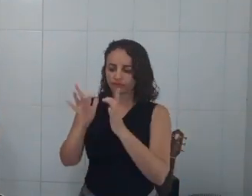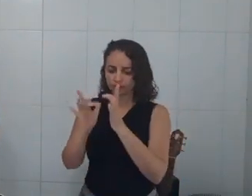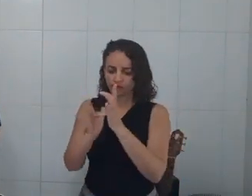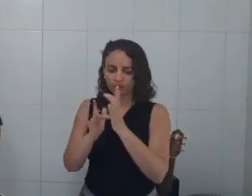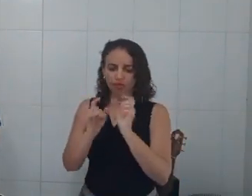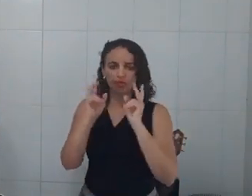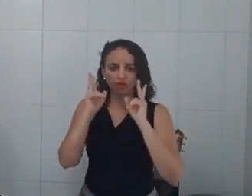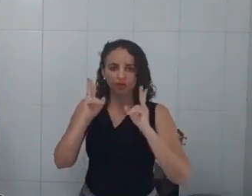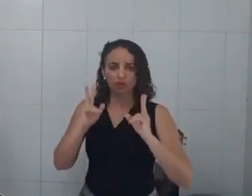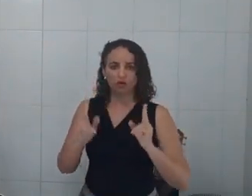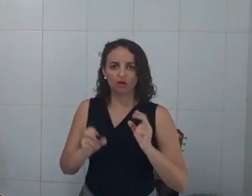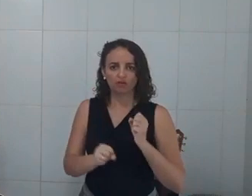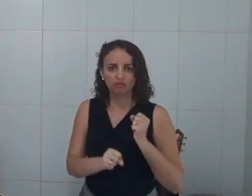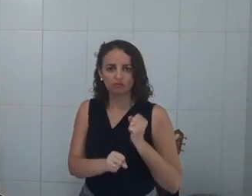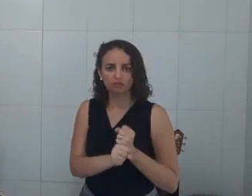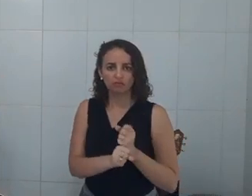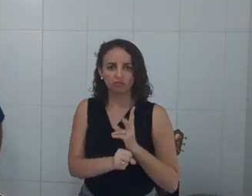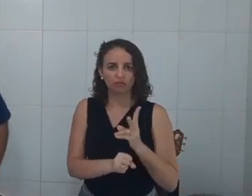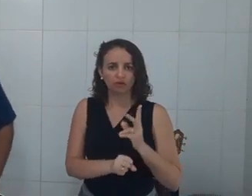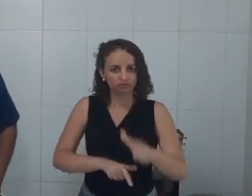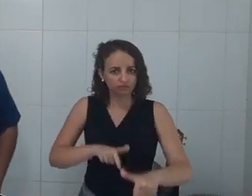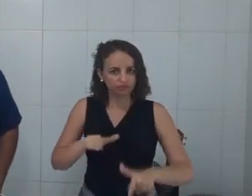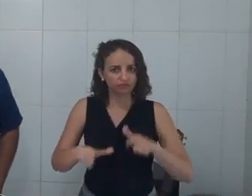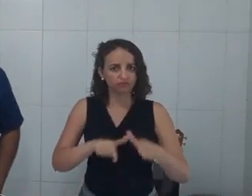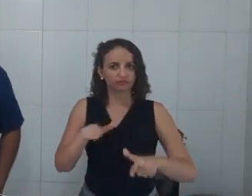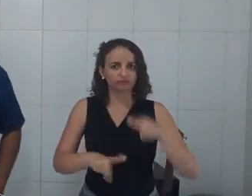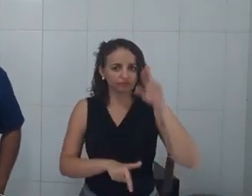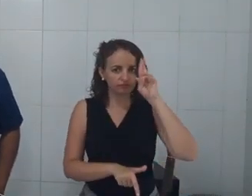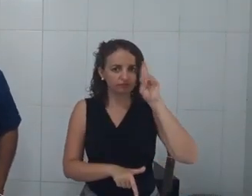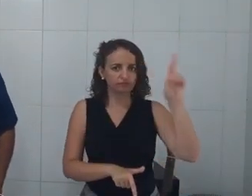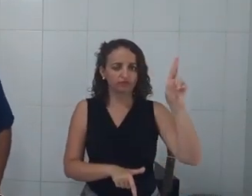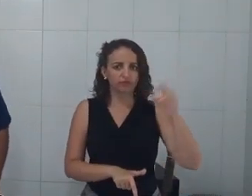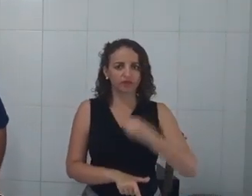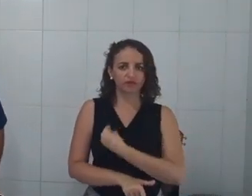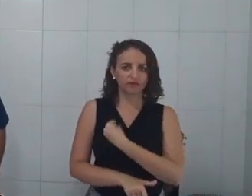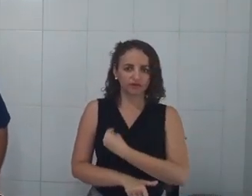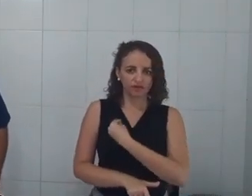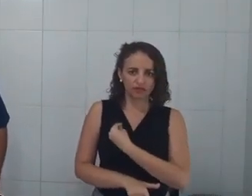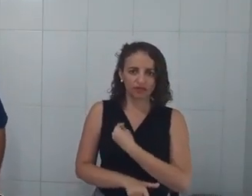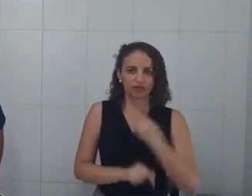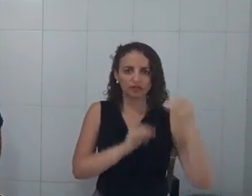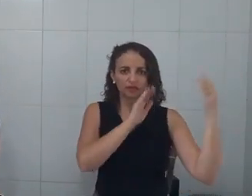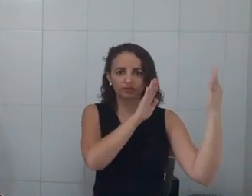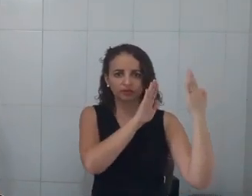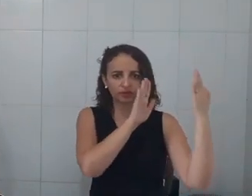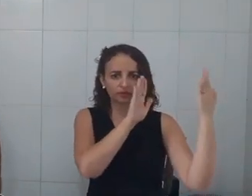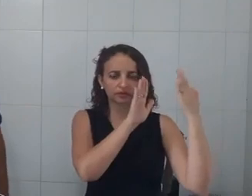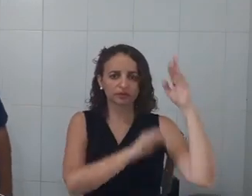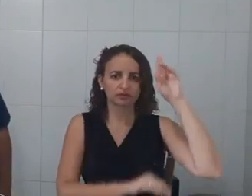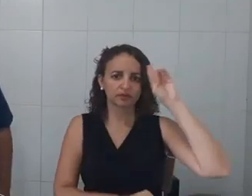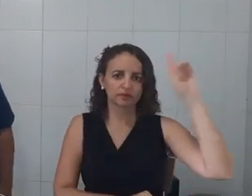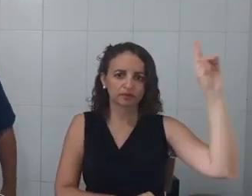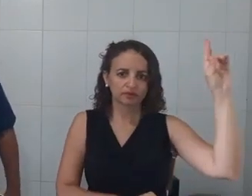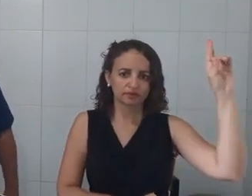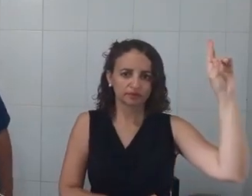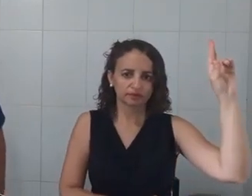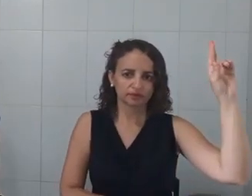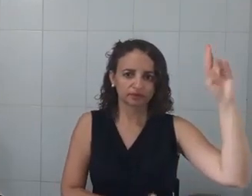do Senhor, viver na presença do Senhor. O parâmetro correto para avaliar o amadurecimento de uma